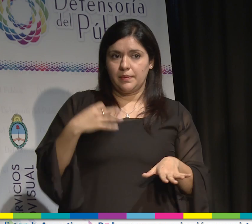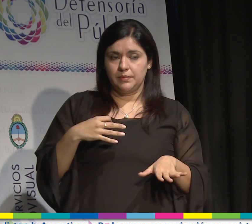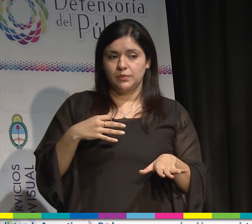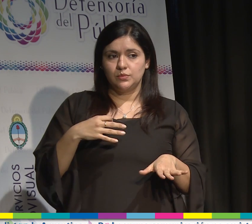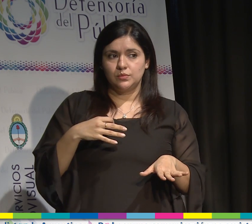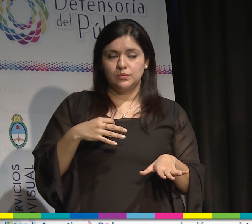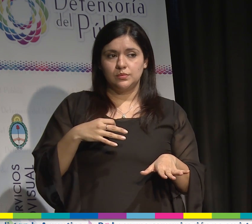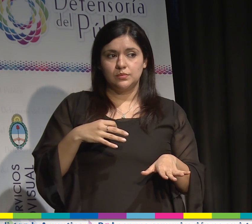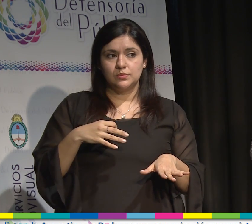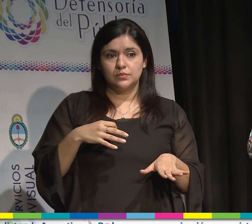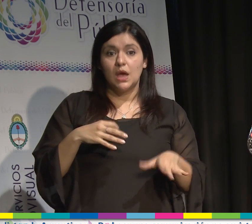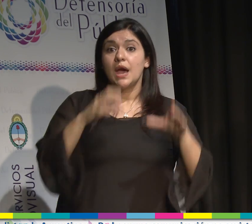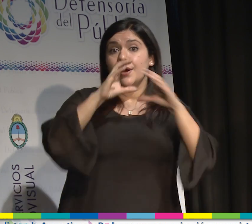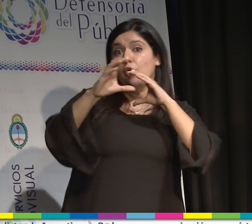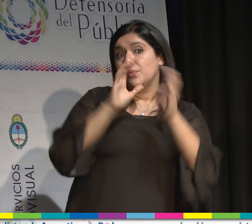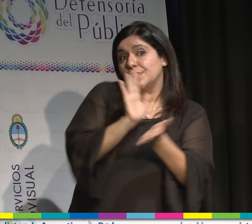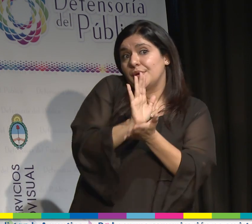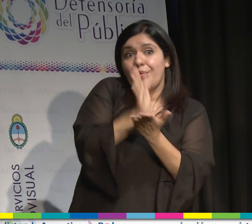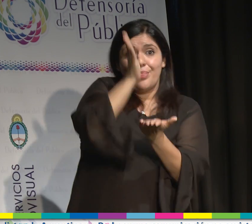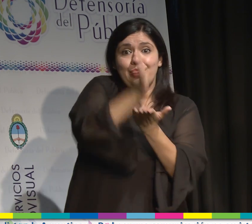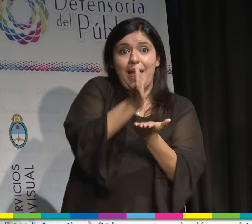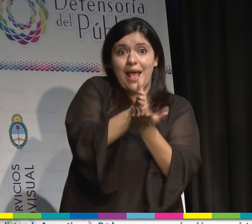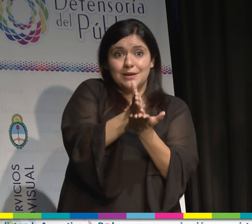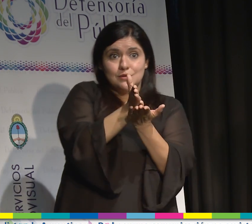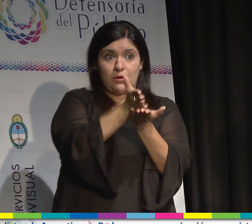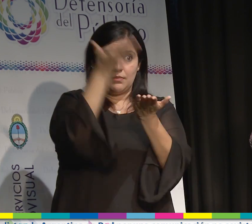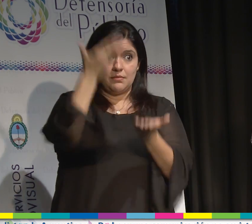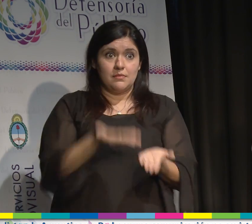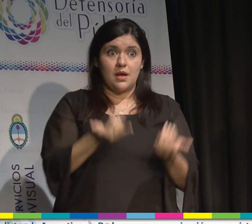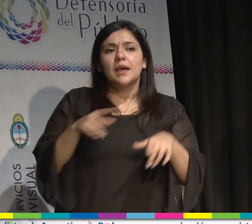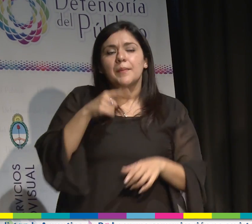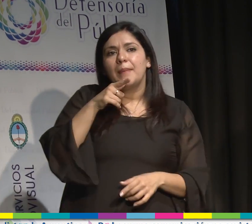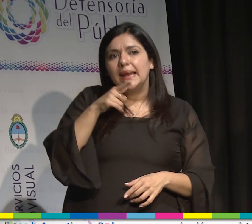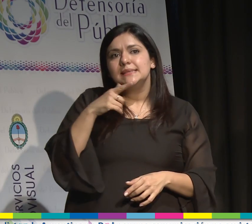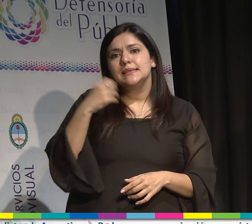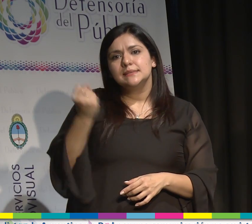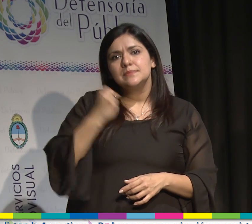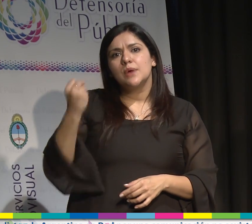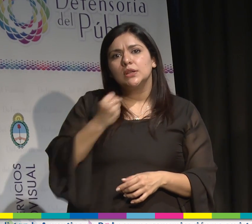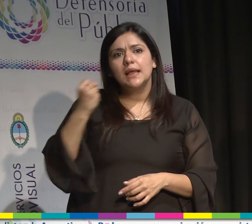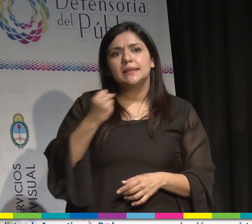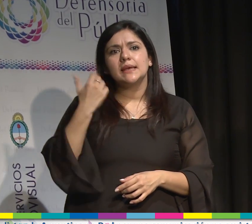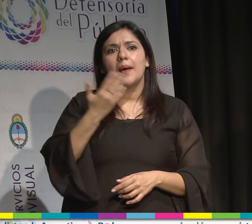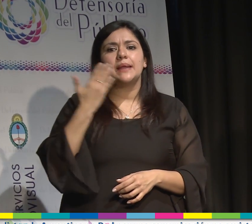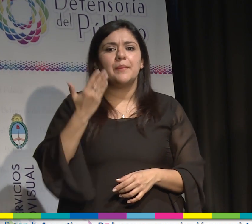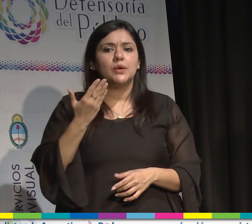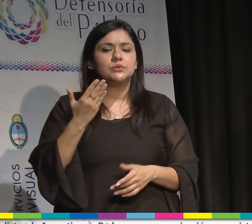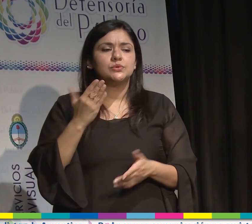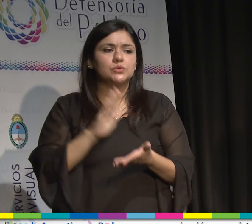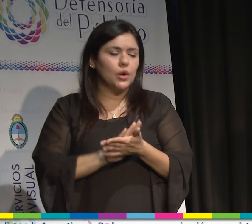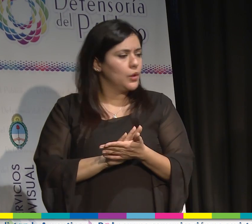a la comunicación como un derecho y los derechos humanos ven a hablar de algo que